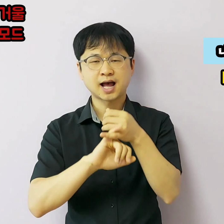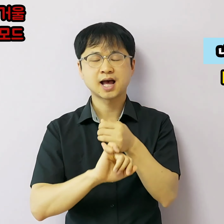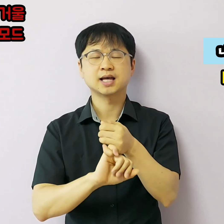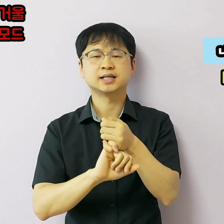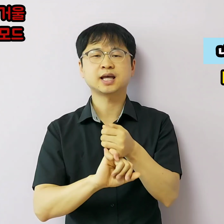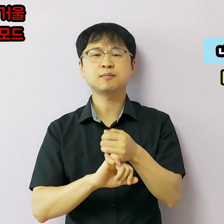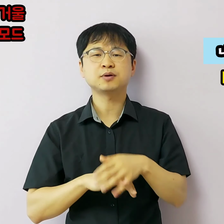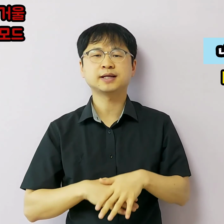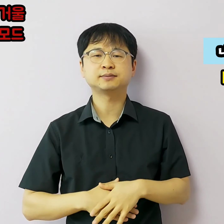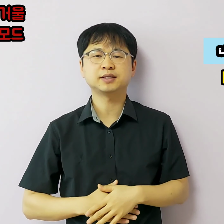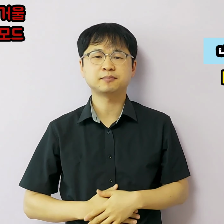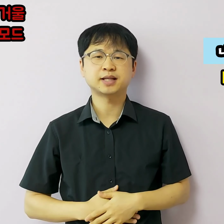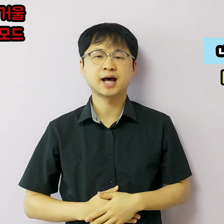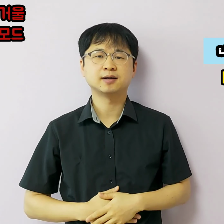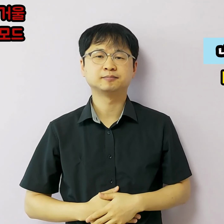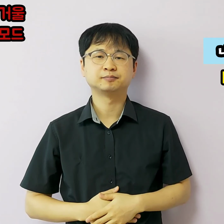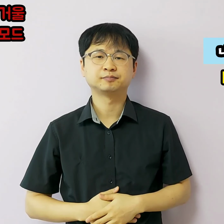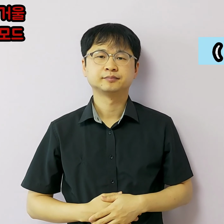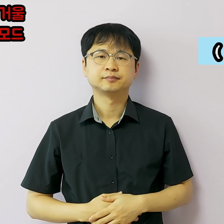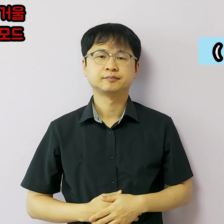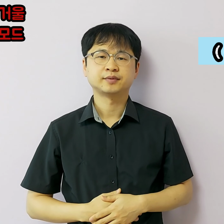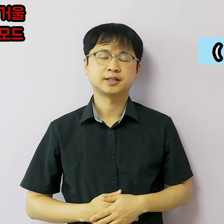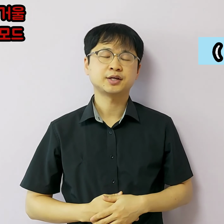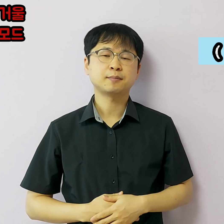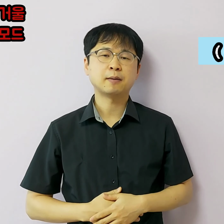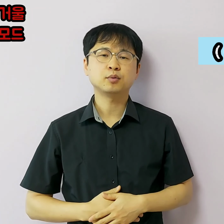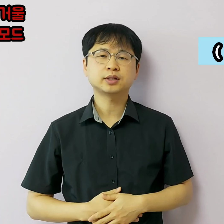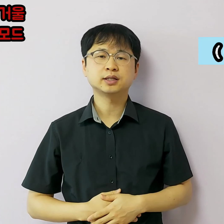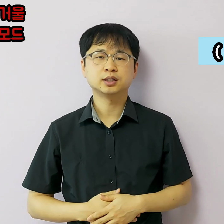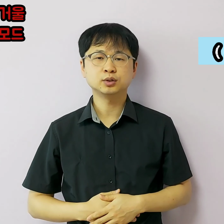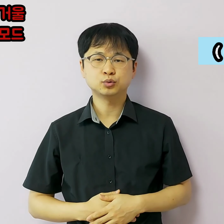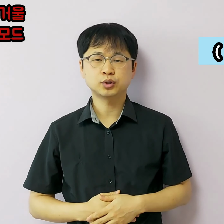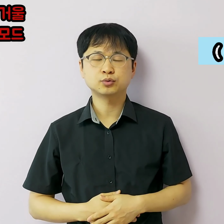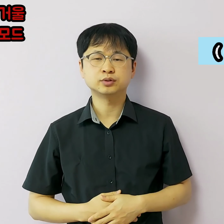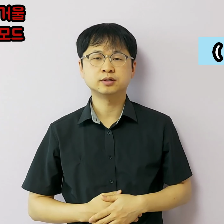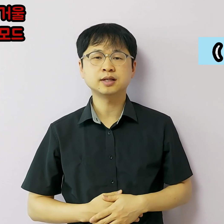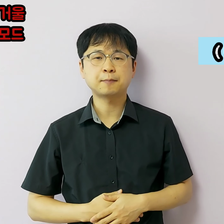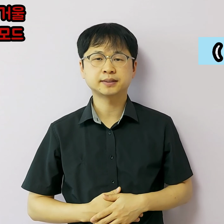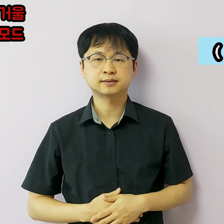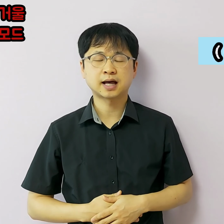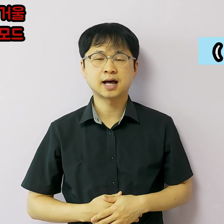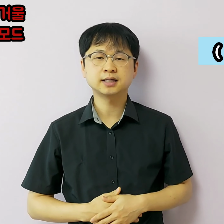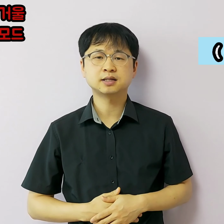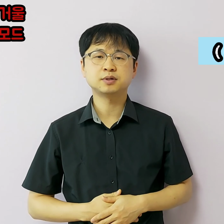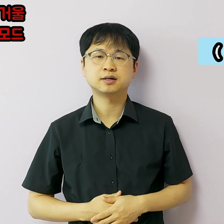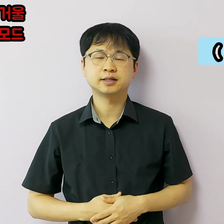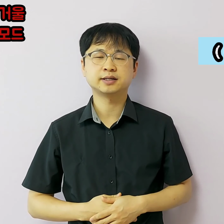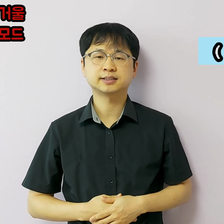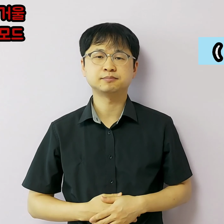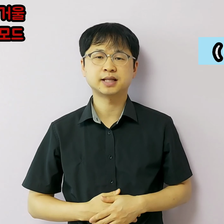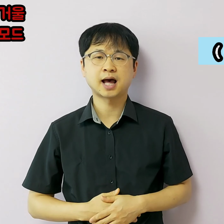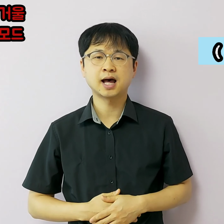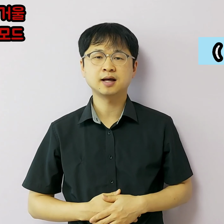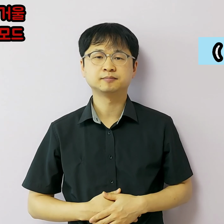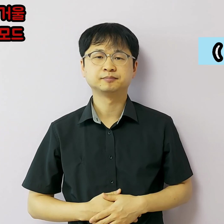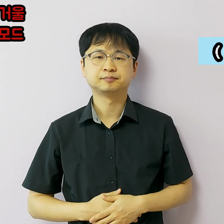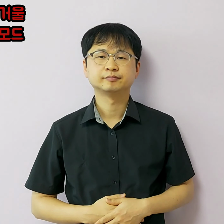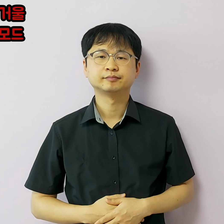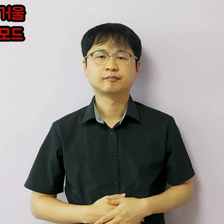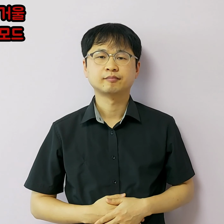주리라 이렇게 표현하시면 됩니다. 네, 뒤에 반복되는 후렴구는 앞에서 다 설명을 해드렸습니다.